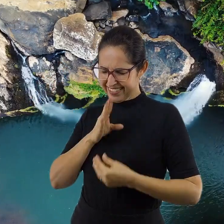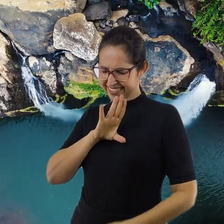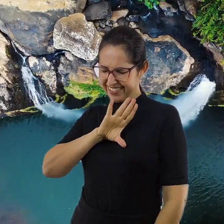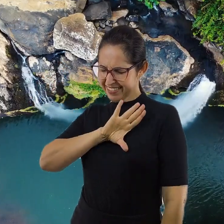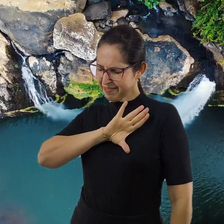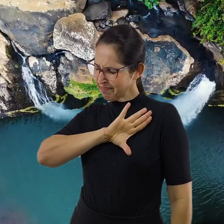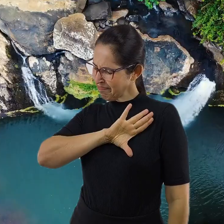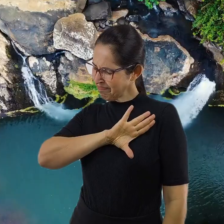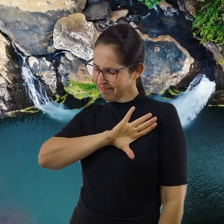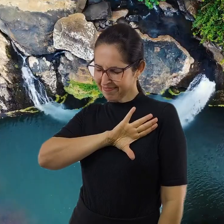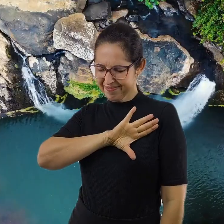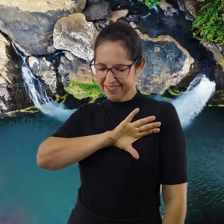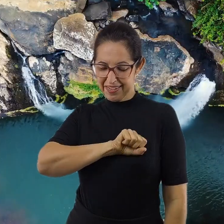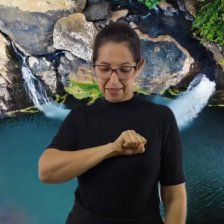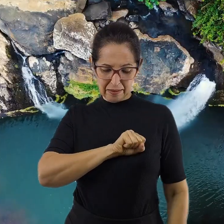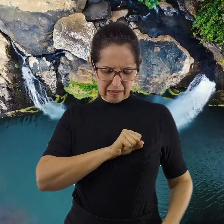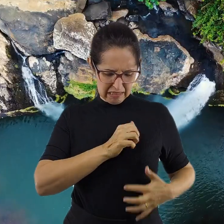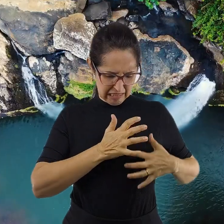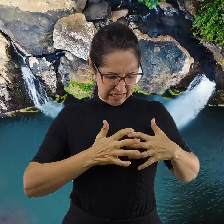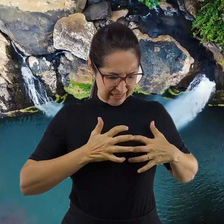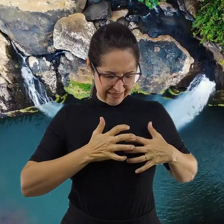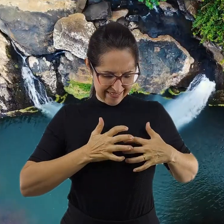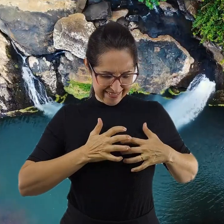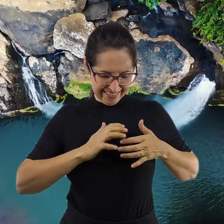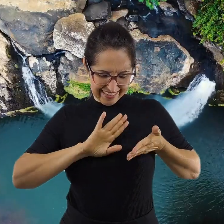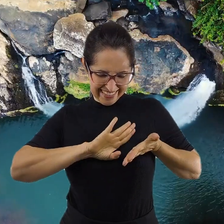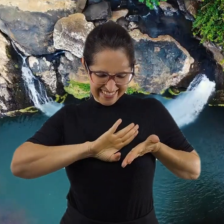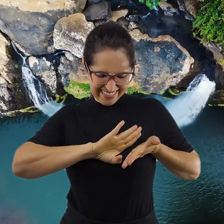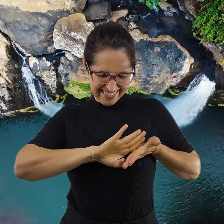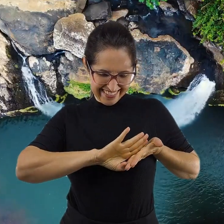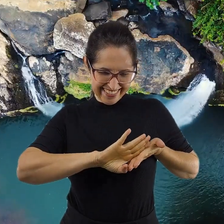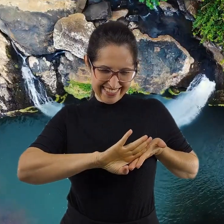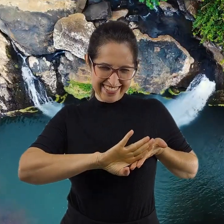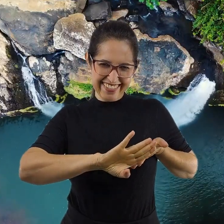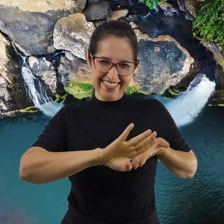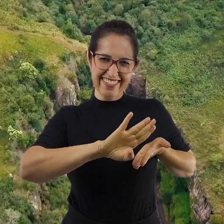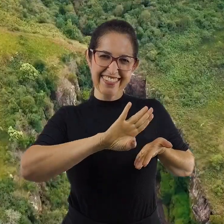que cura as feridas,